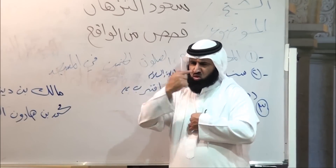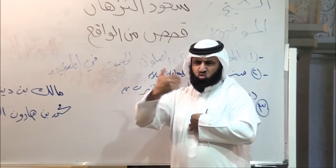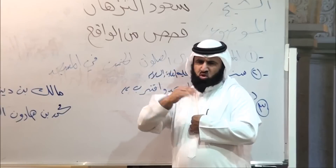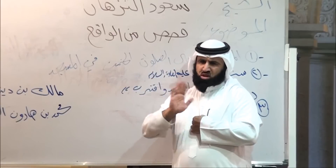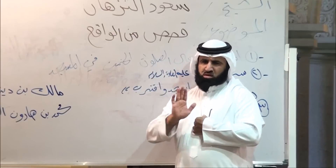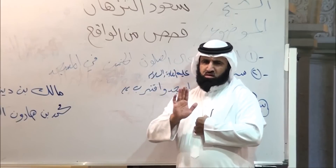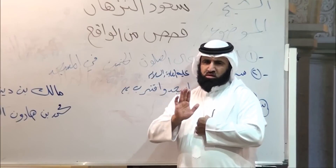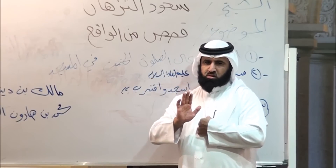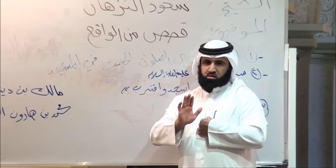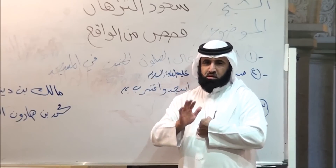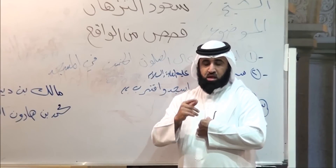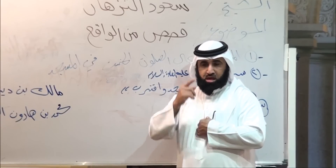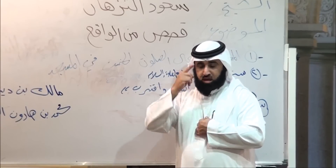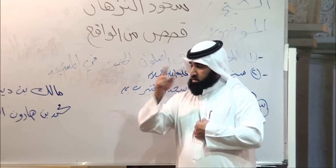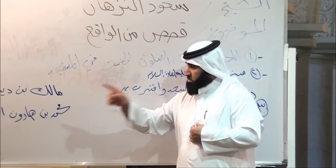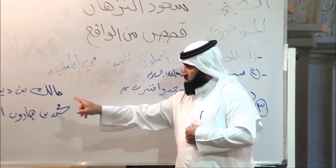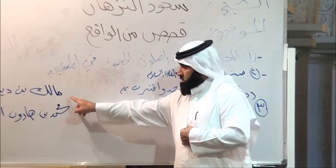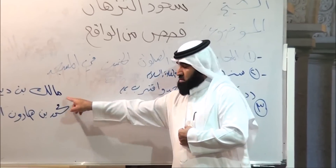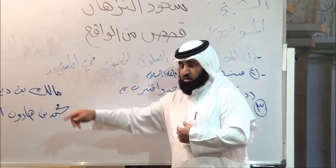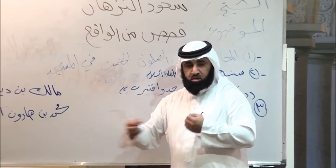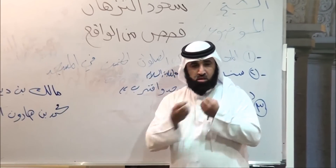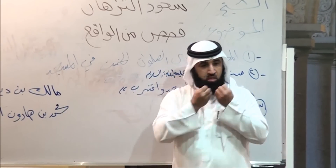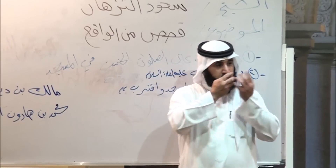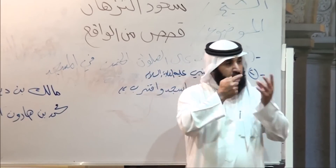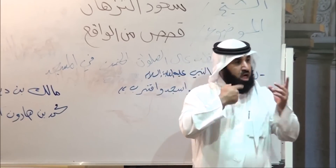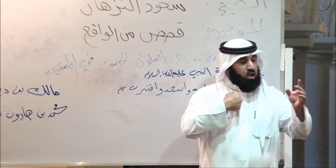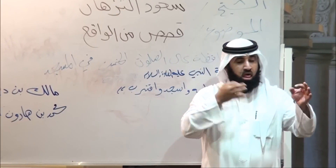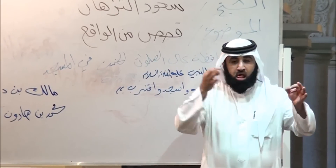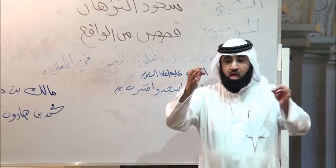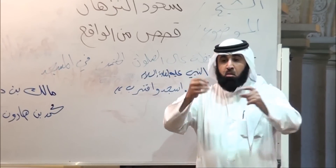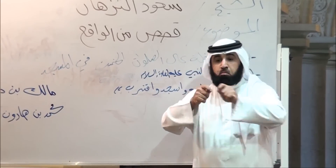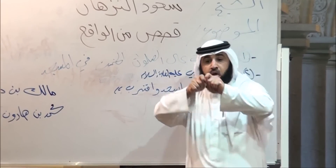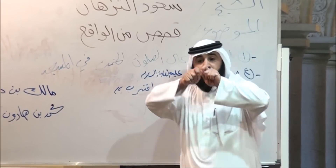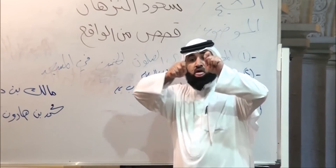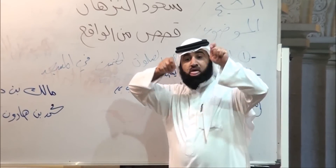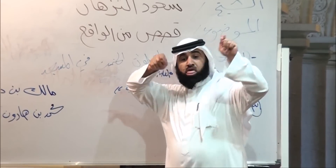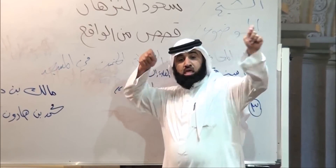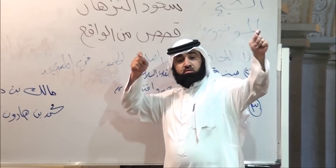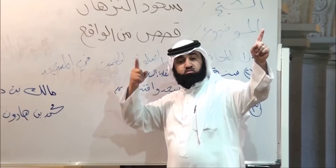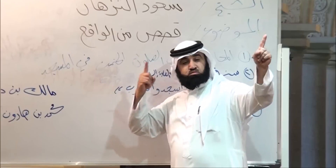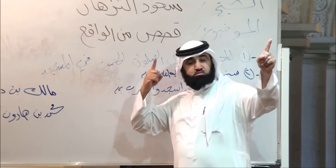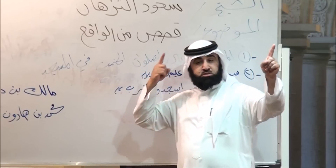قال أنا جئتك من مكان بعيد، يقول مالك بن دينار،